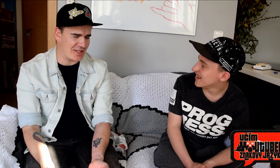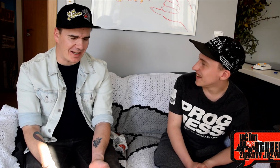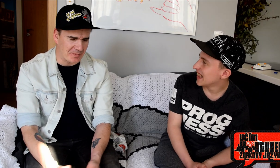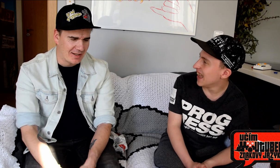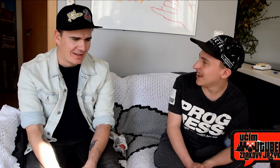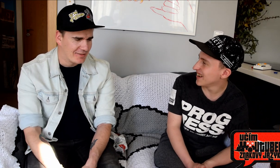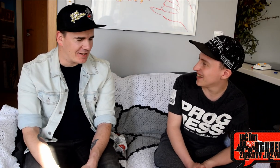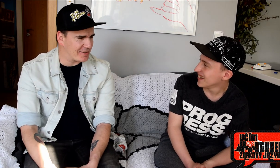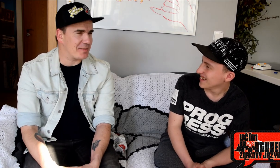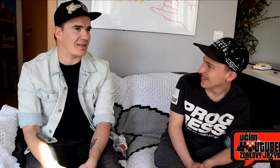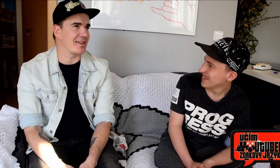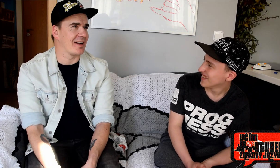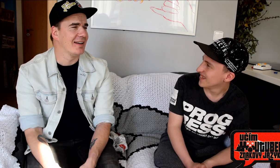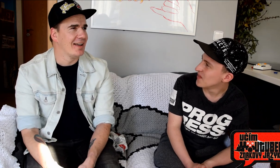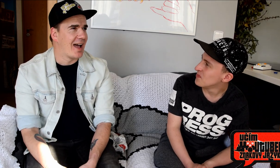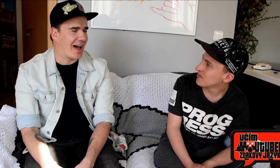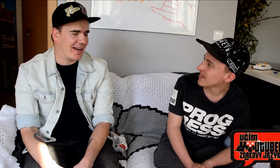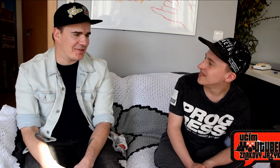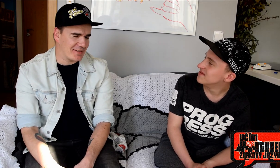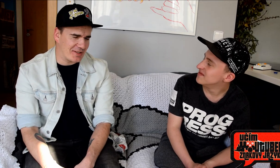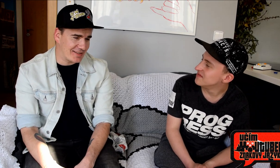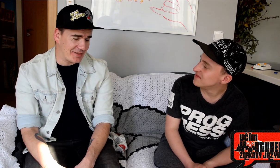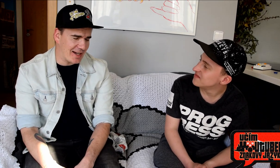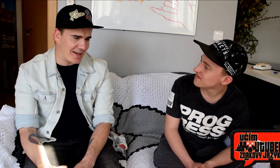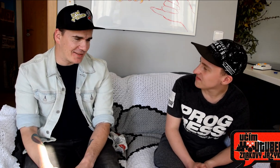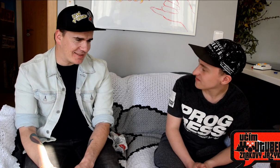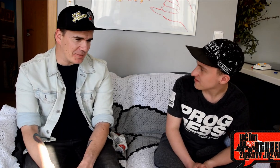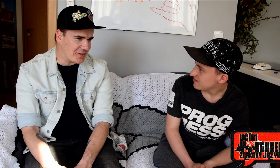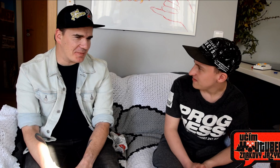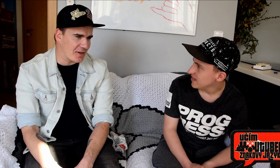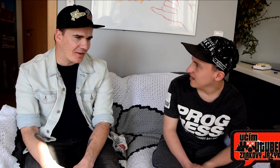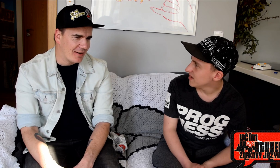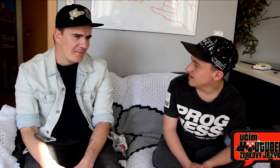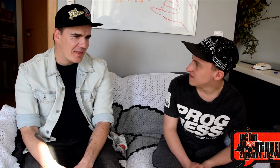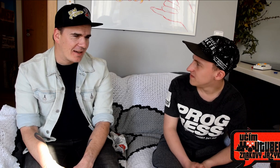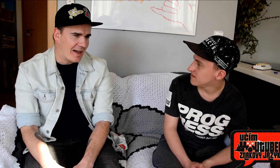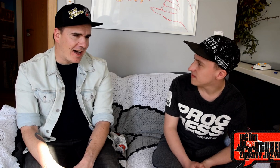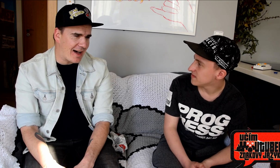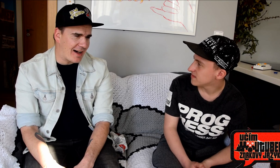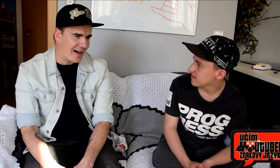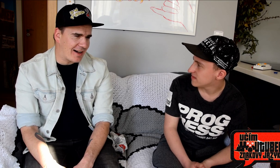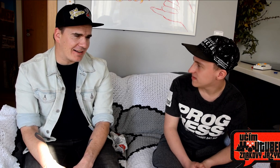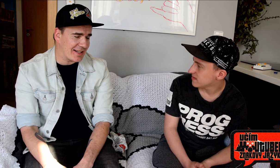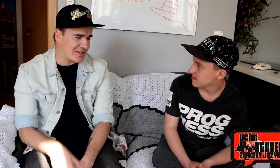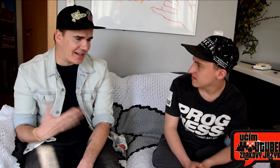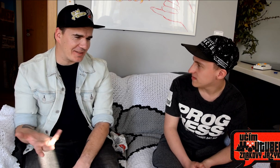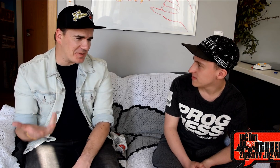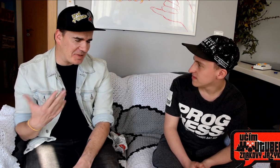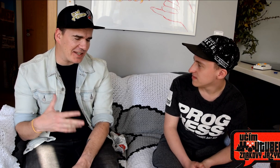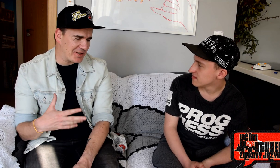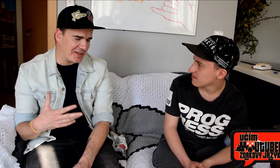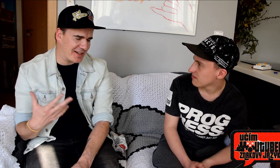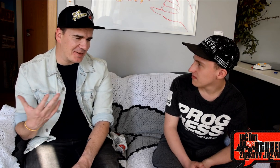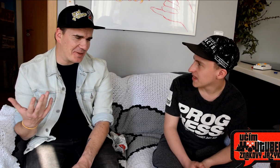štíkám. Hrozný prasa. Ale viděl jsem to já a hrozně se mi to líbilo. A nečekal jsem, že by někdo jakoby